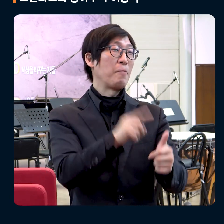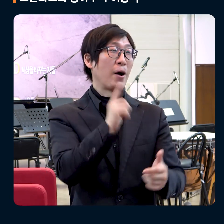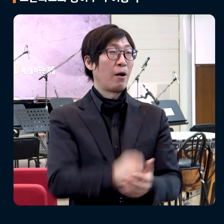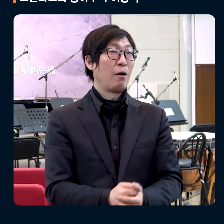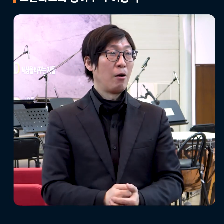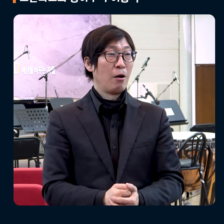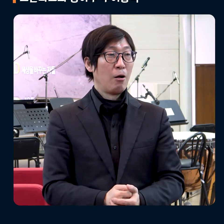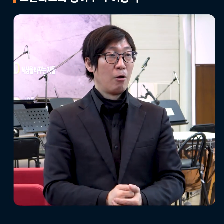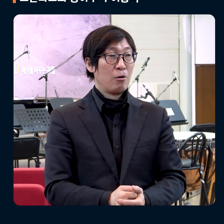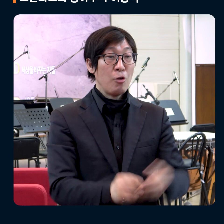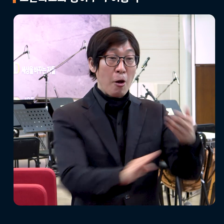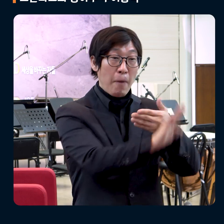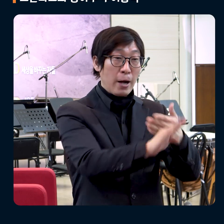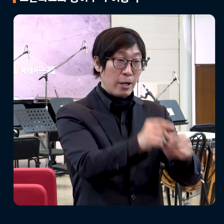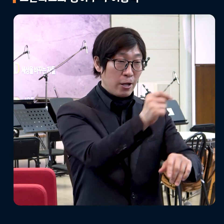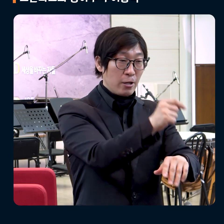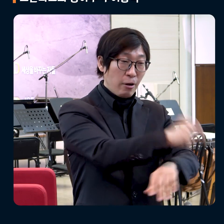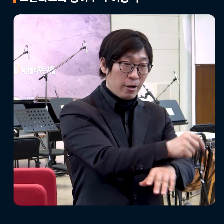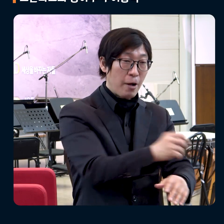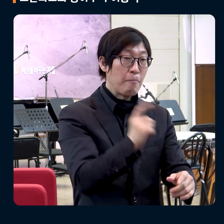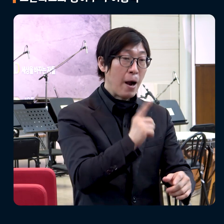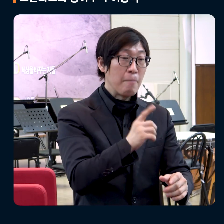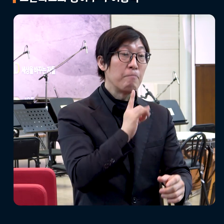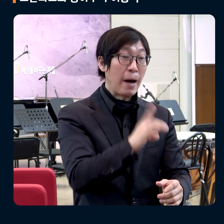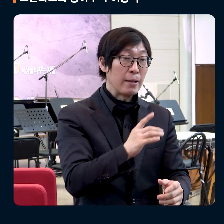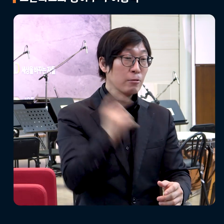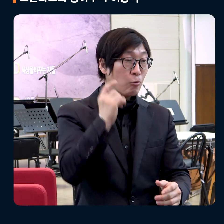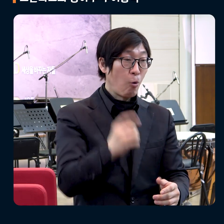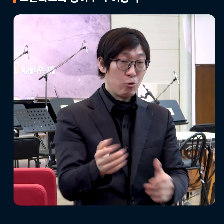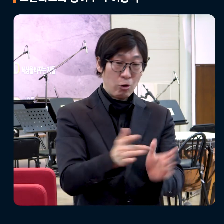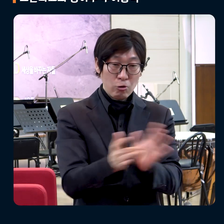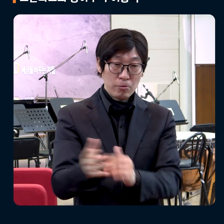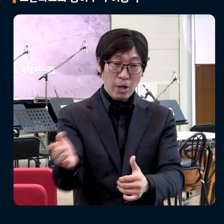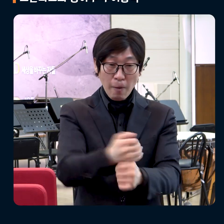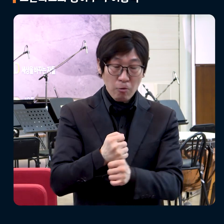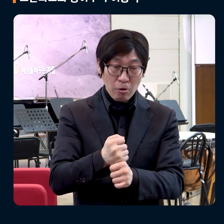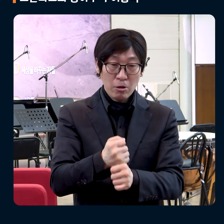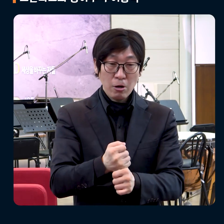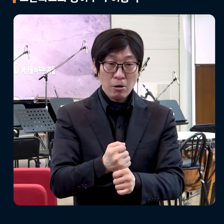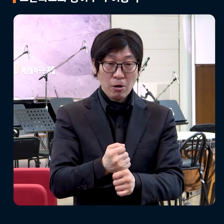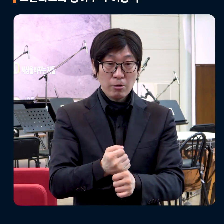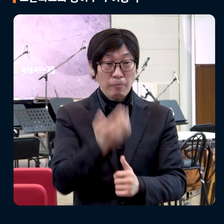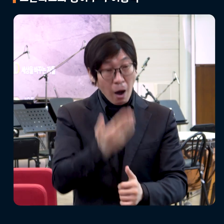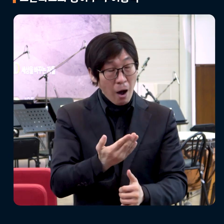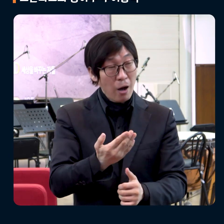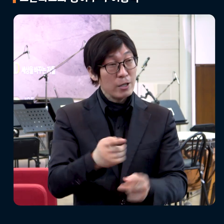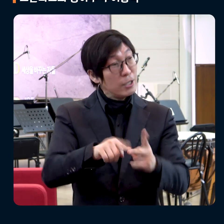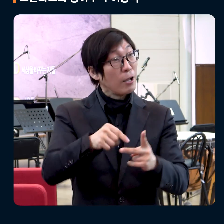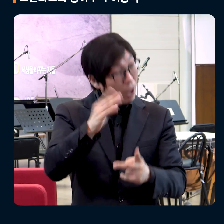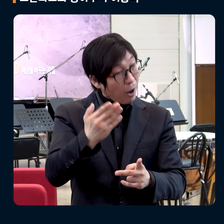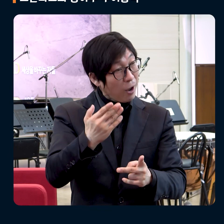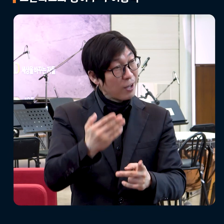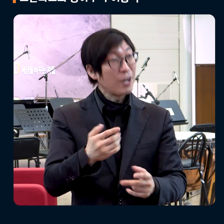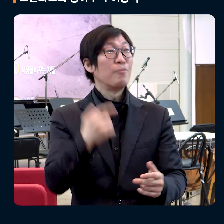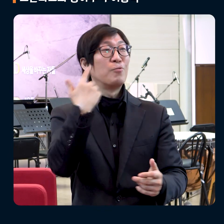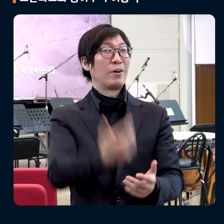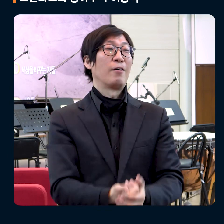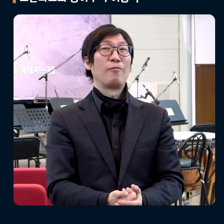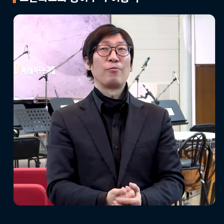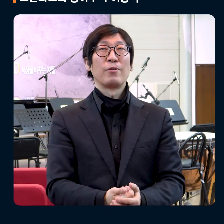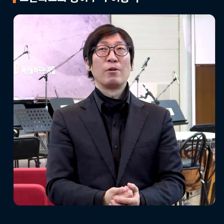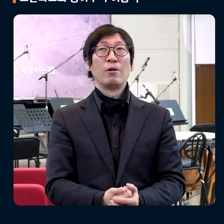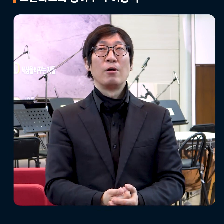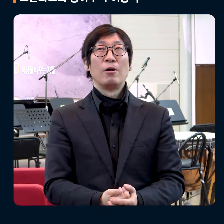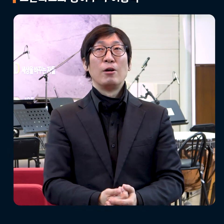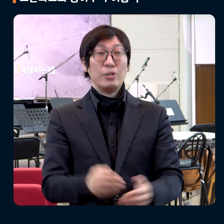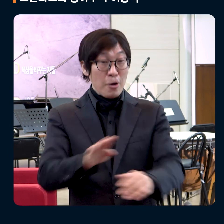세워야지. 사람 말만 믿고, 그것도 그 말도 우리가 만들었는데 왜 예수님을 잡아? 이 얘기를 한 겁니다. 여러분, 지금 너희